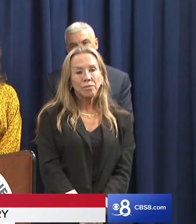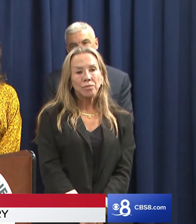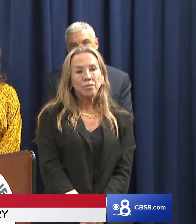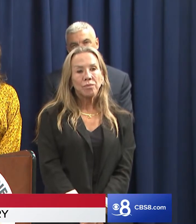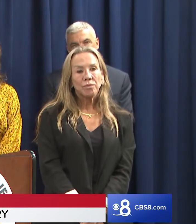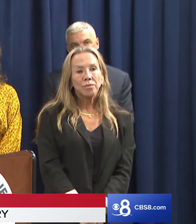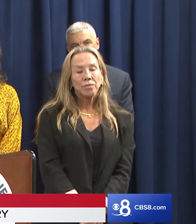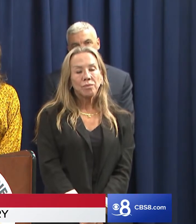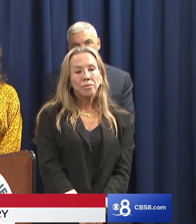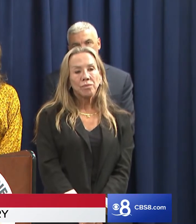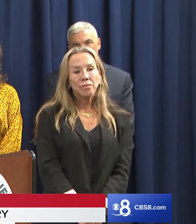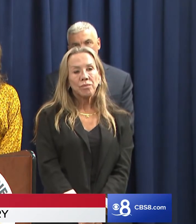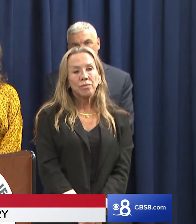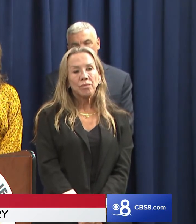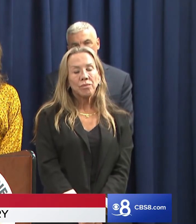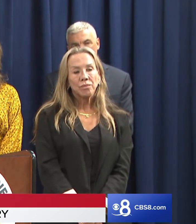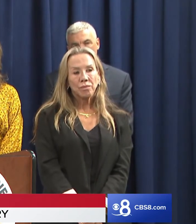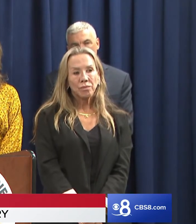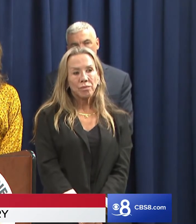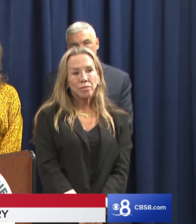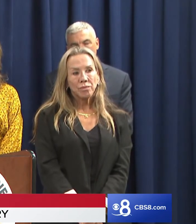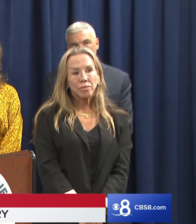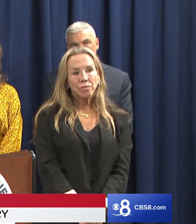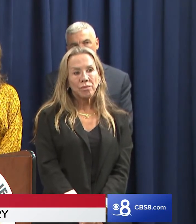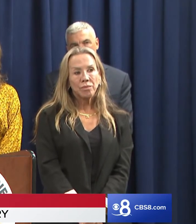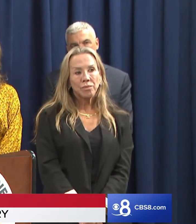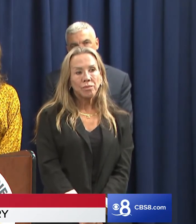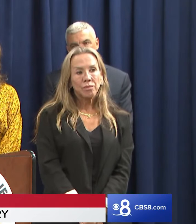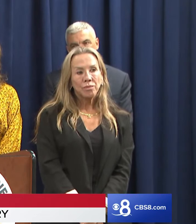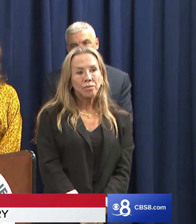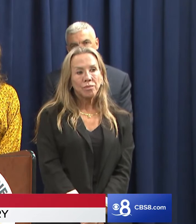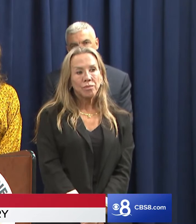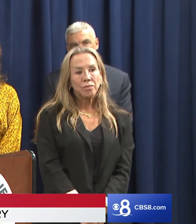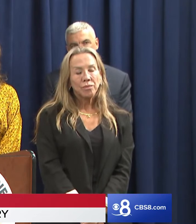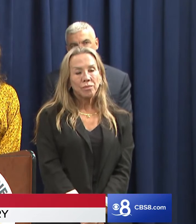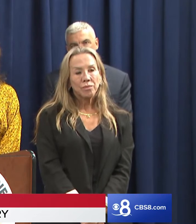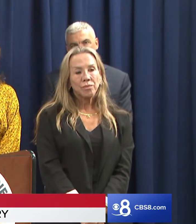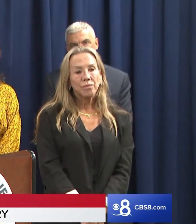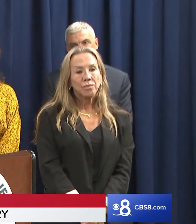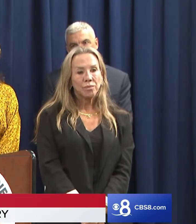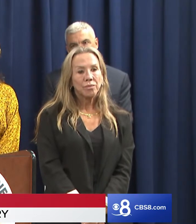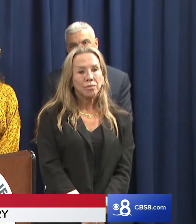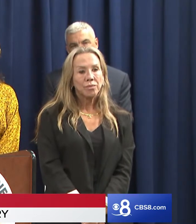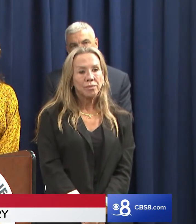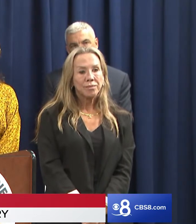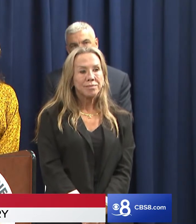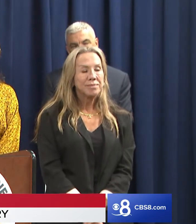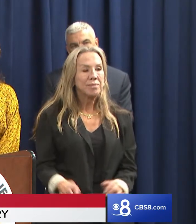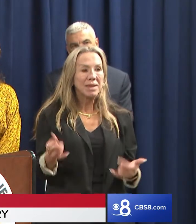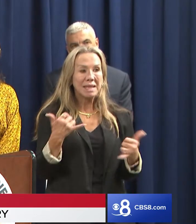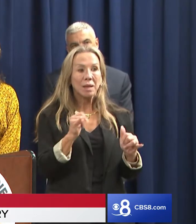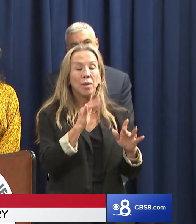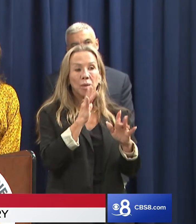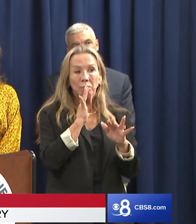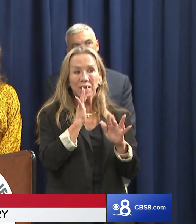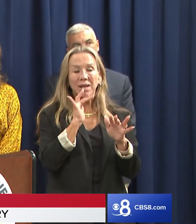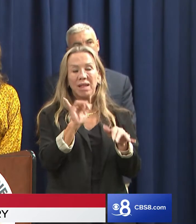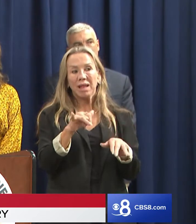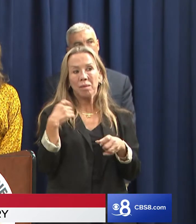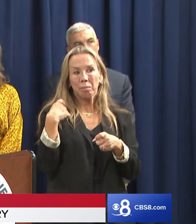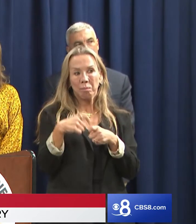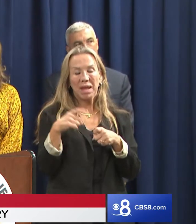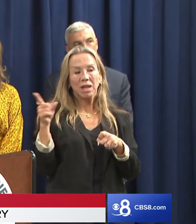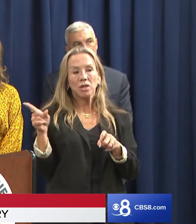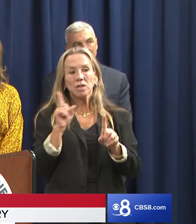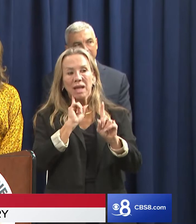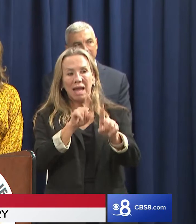verde a las personas para que ya no tengan que estar hirviendo el agua. Así que vamos a estar al tanto.